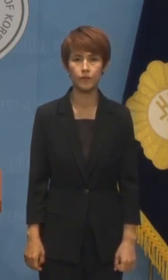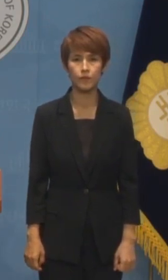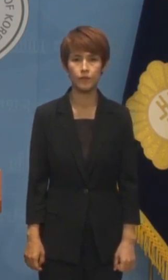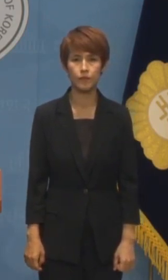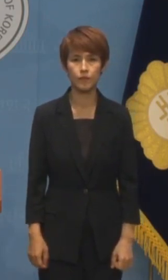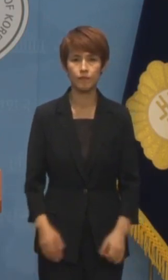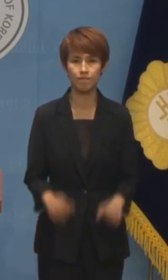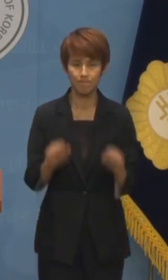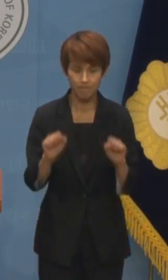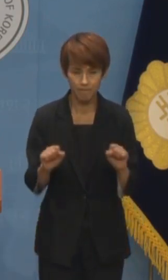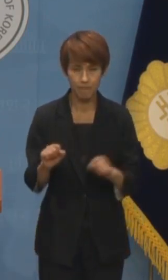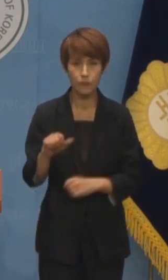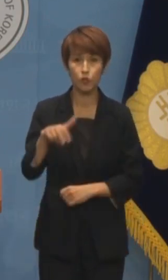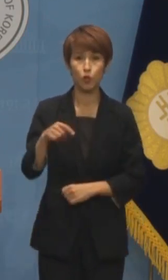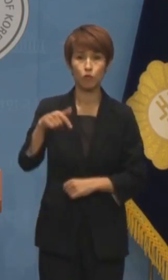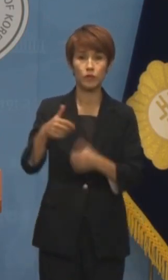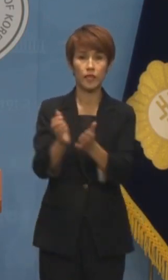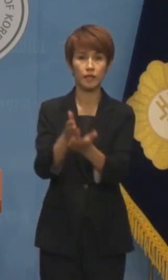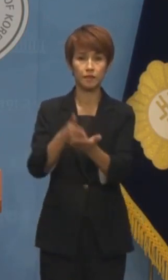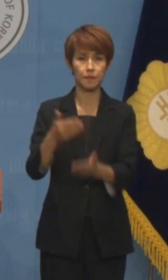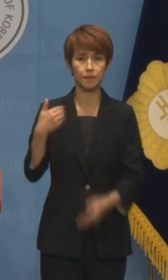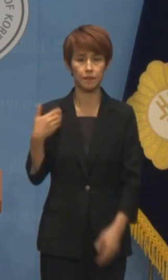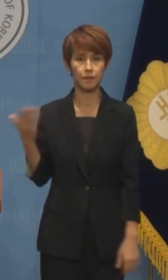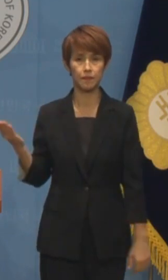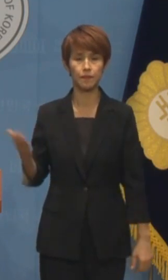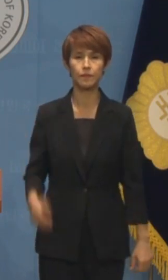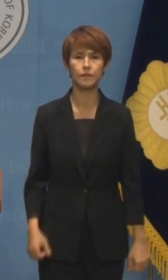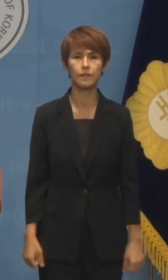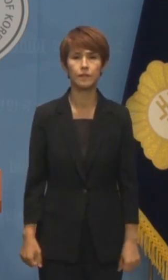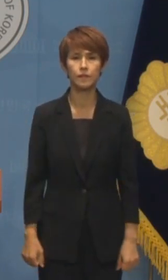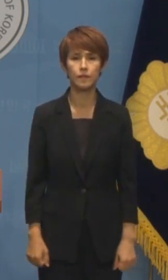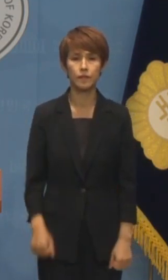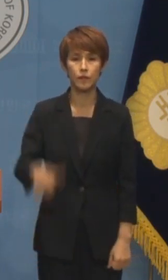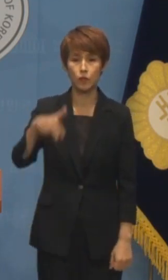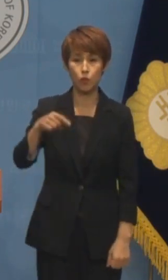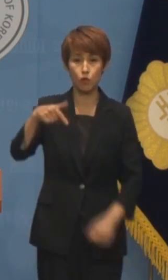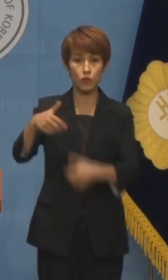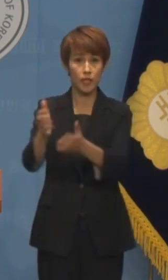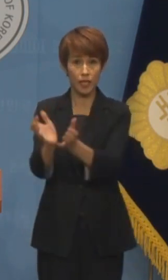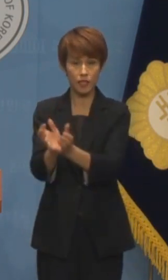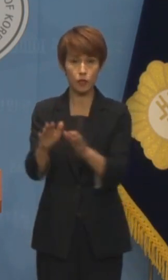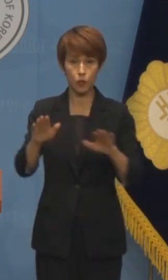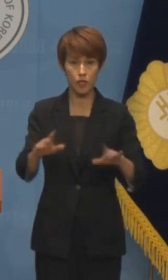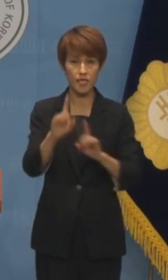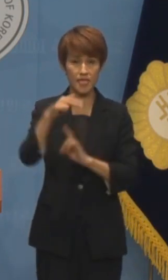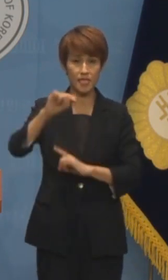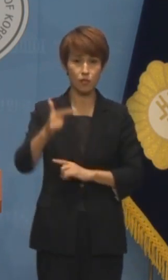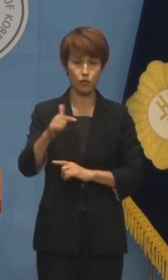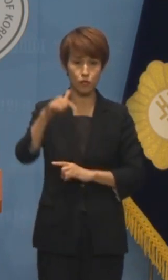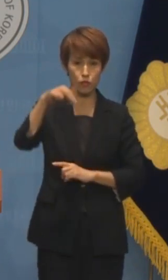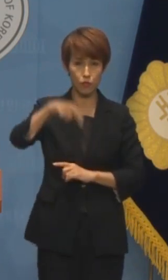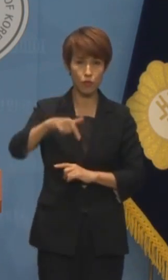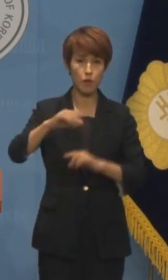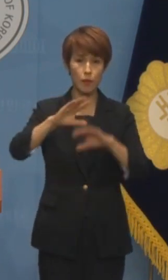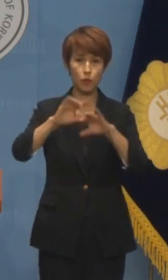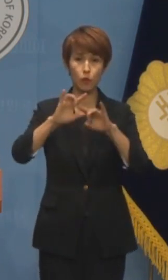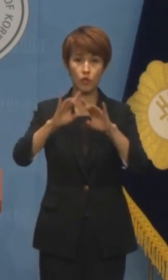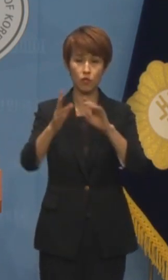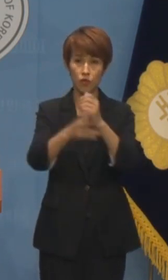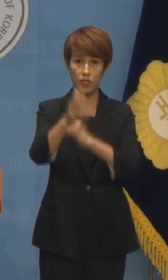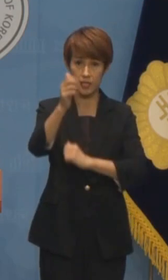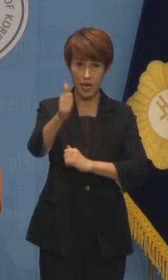네, 안녕하십니까. 조국혁신당 대변인 강미정입니다. 조국혁신당은 오늘 이진숙 방통위원장에 대한